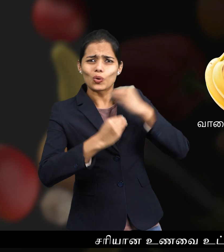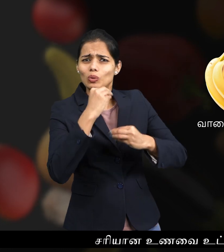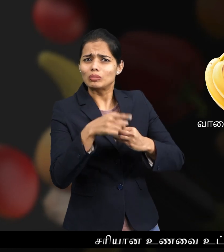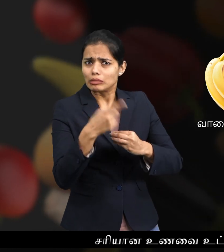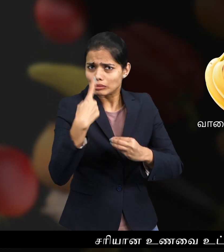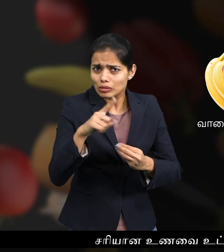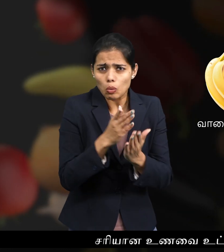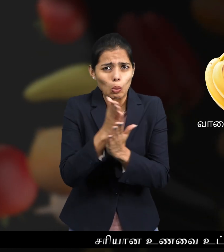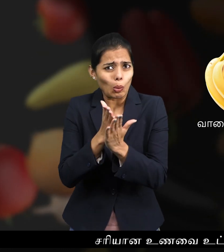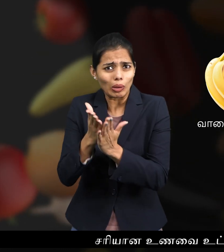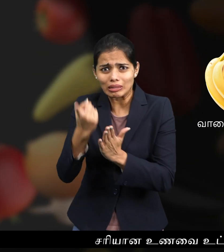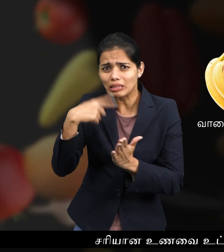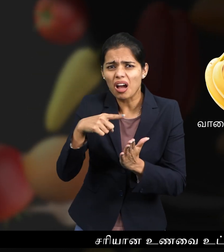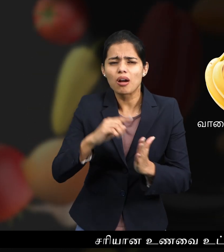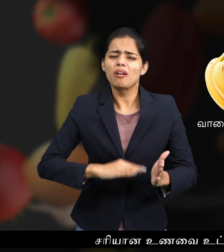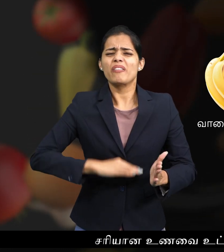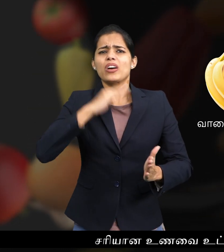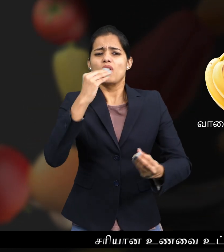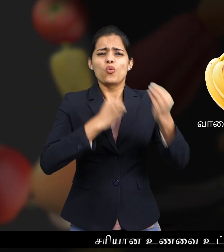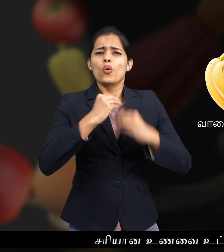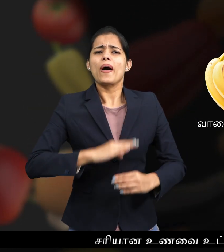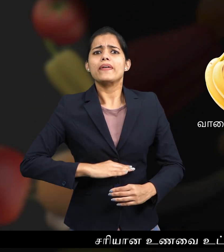சரியான உணவை உட்கொள்வது மட்டும் போதாது.